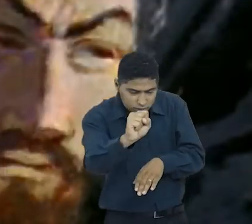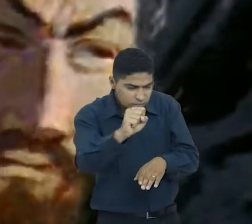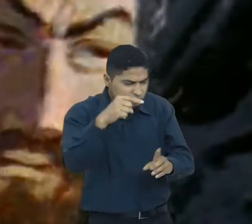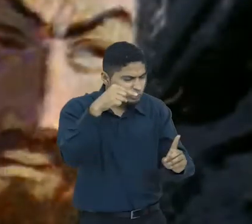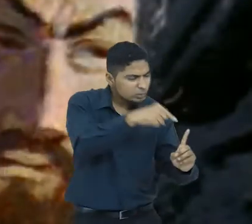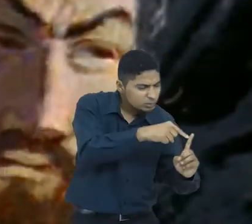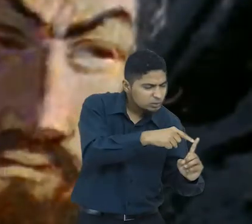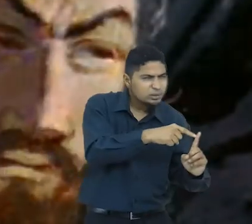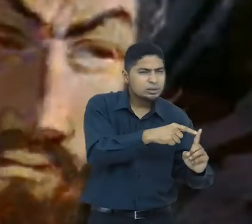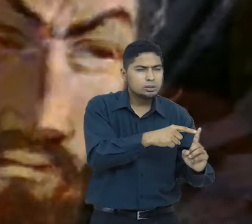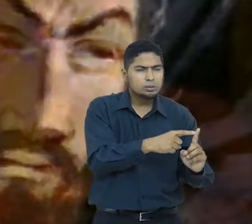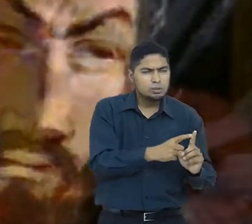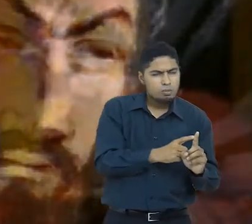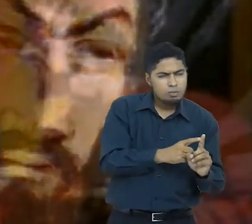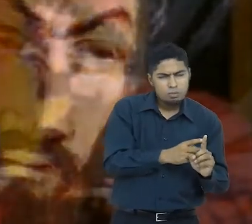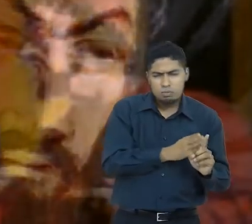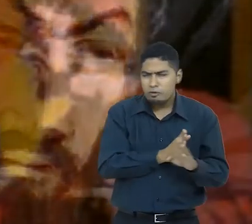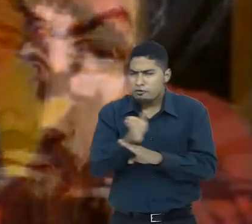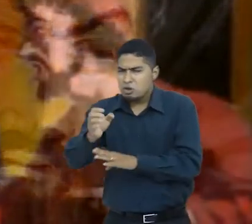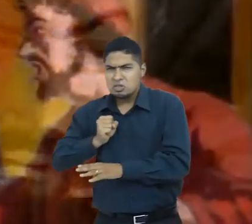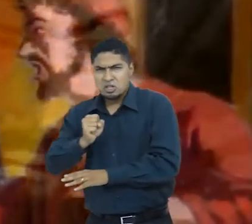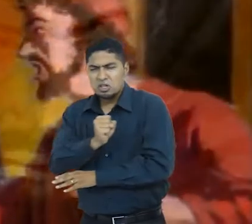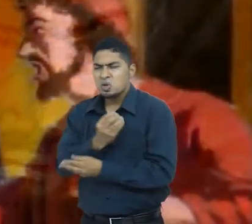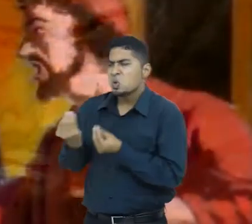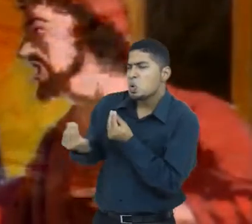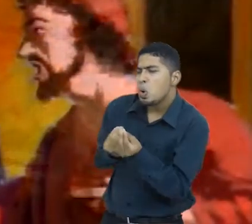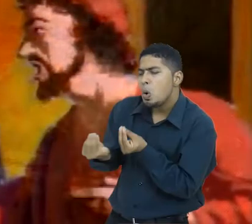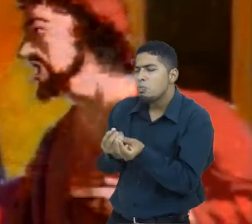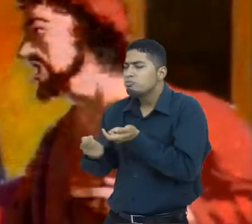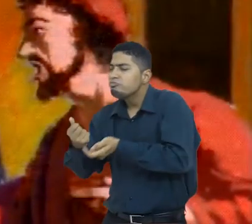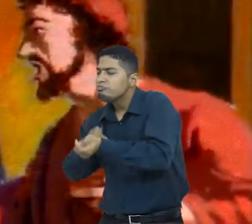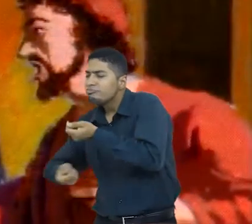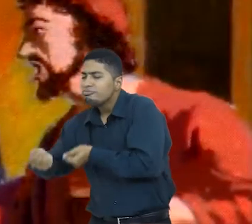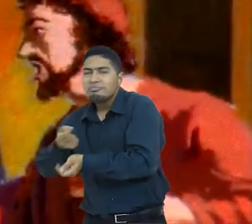12 discípulos, e ele tramou com os principais sacerdotes como iria trair Jesus.